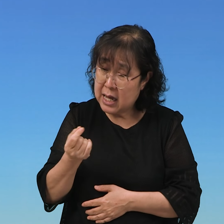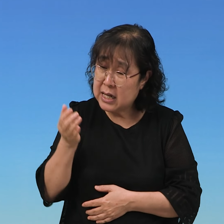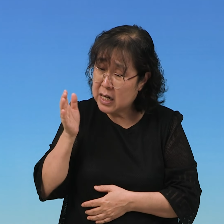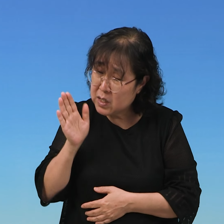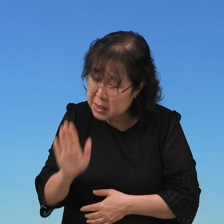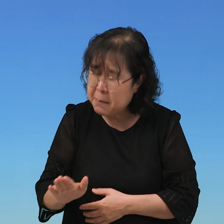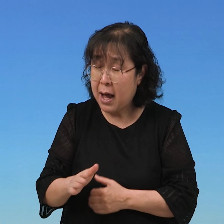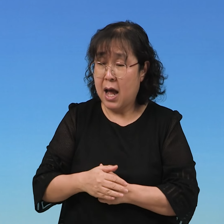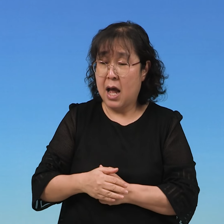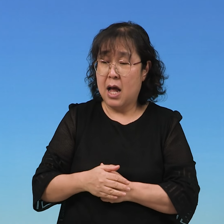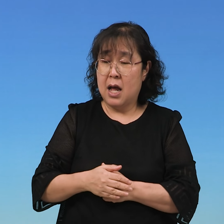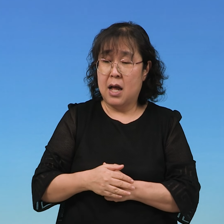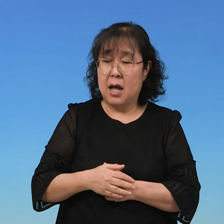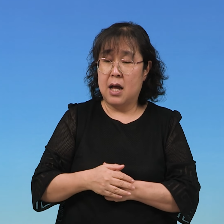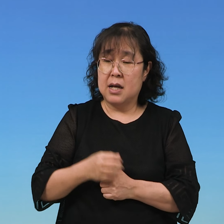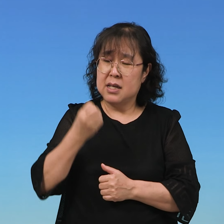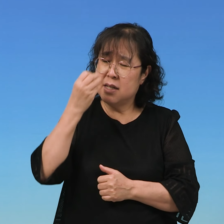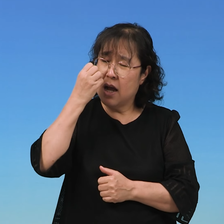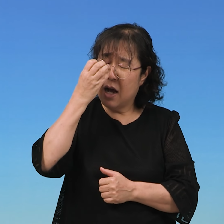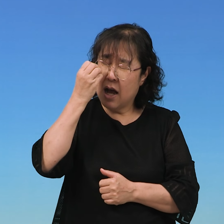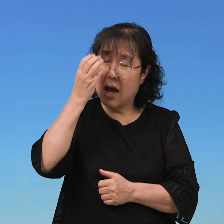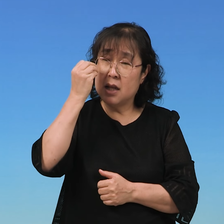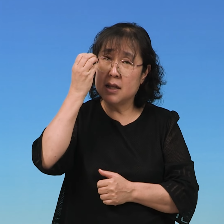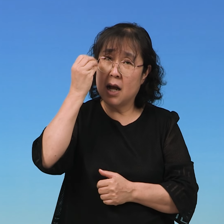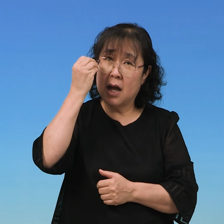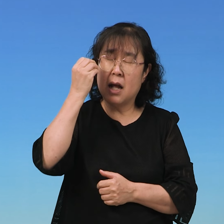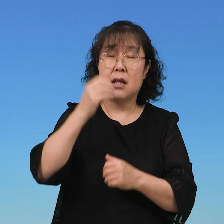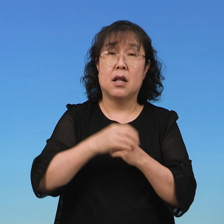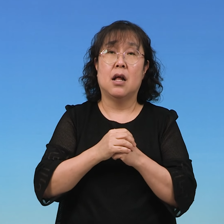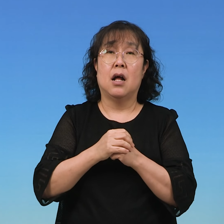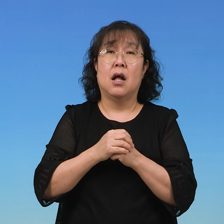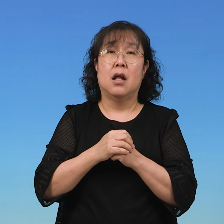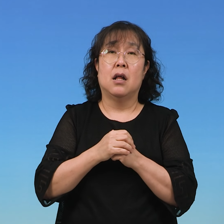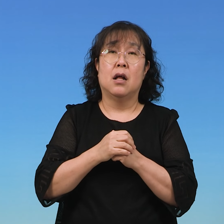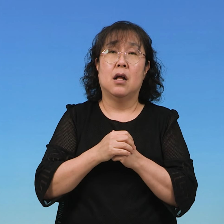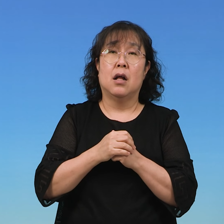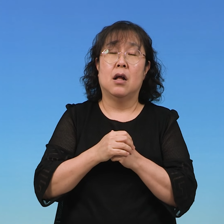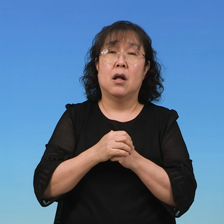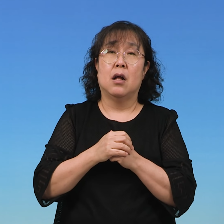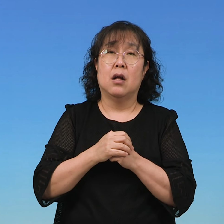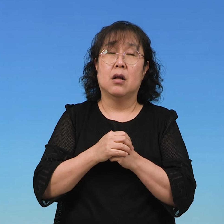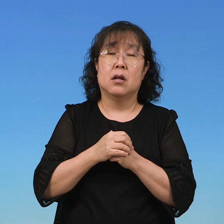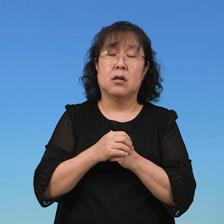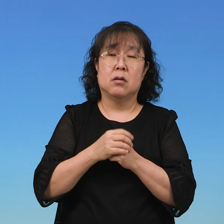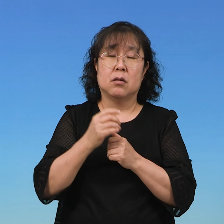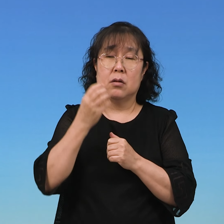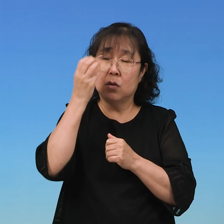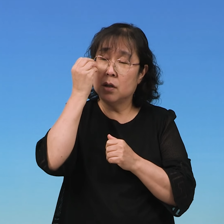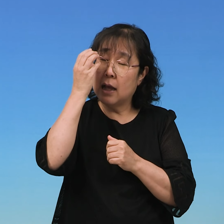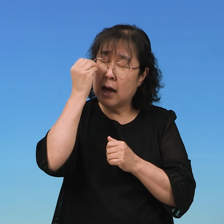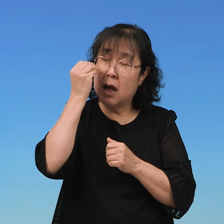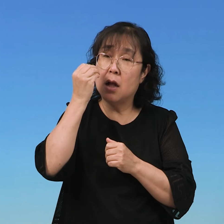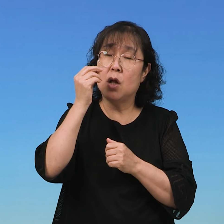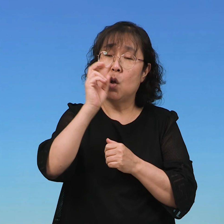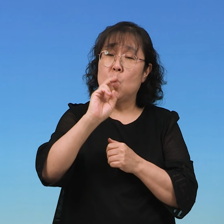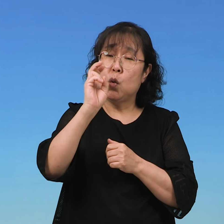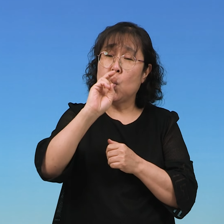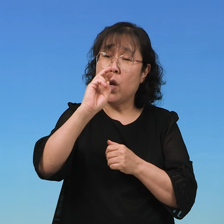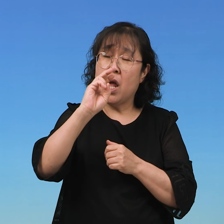사실인데요, 이상한 노래를 주십니다. 하나님께서 이상한 배우지도 못한 듣지도